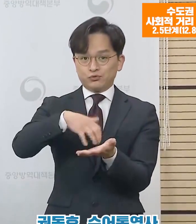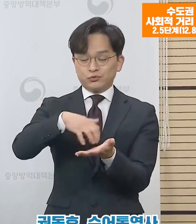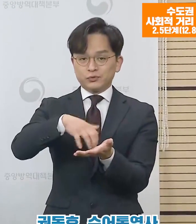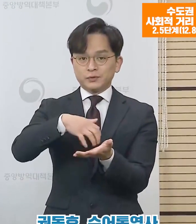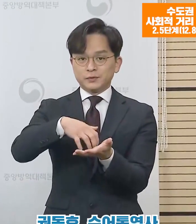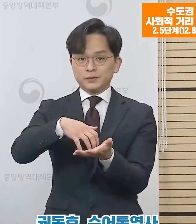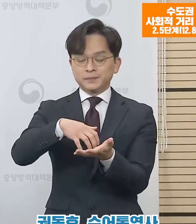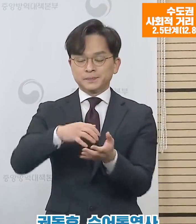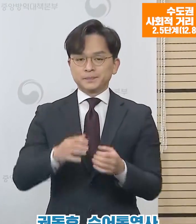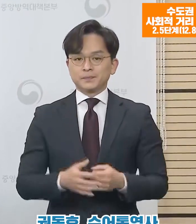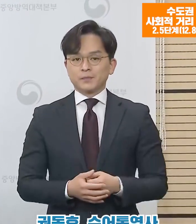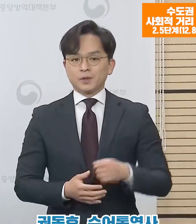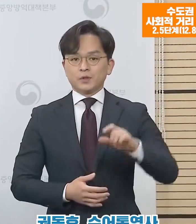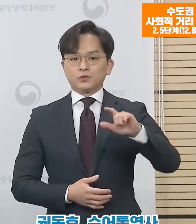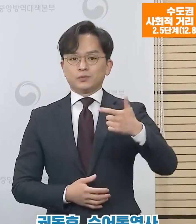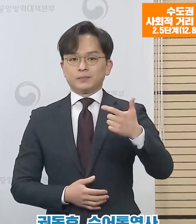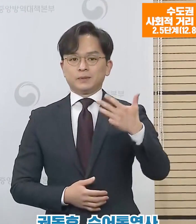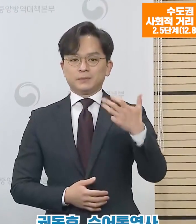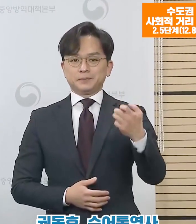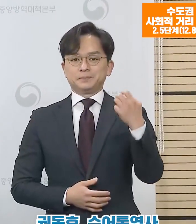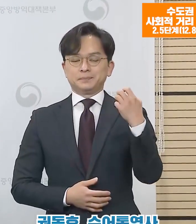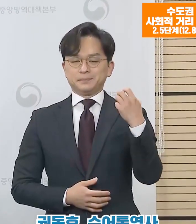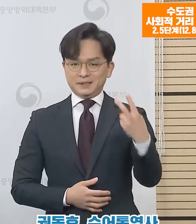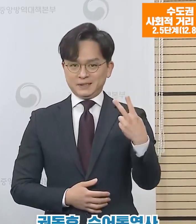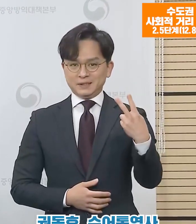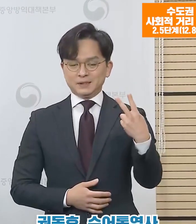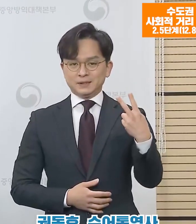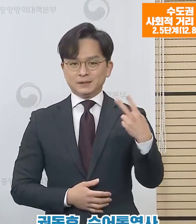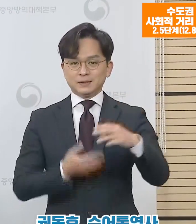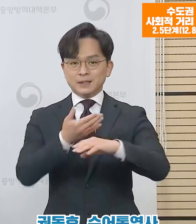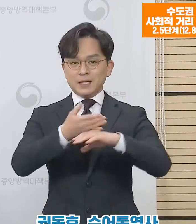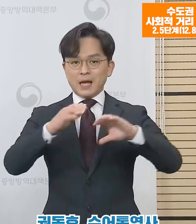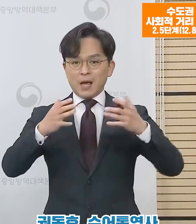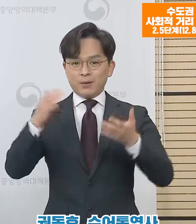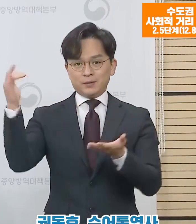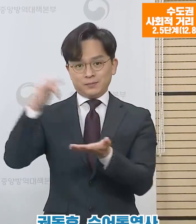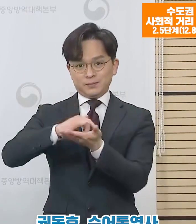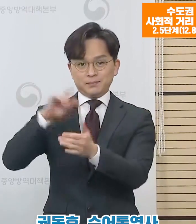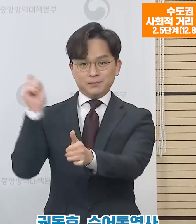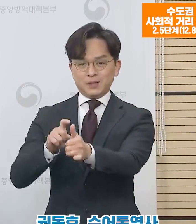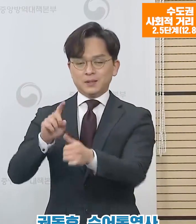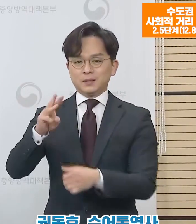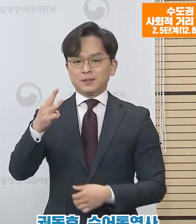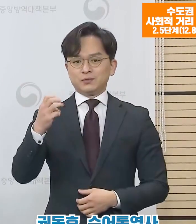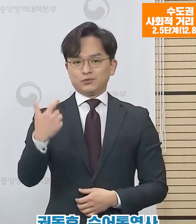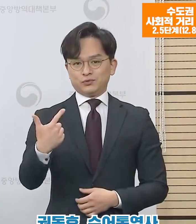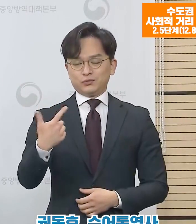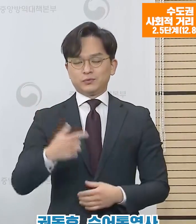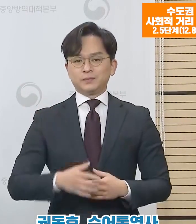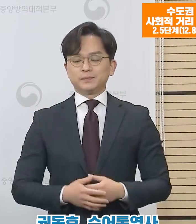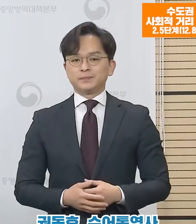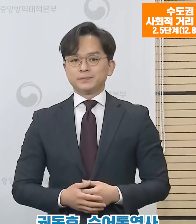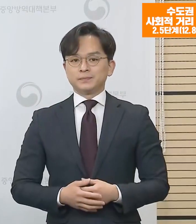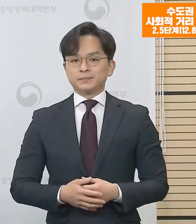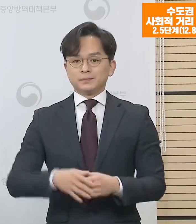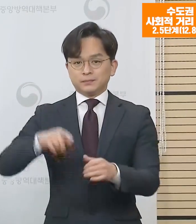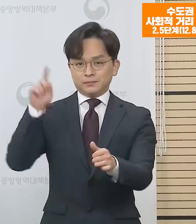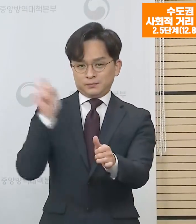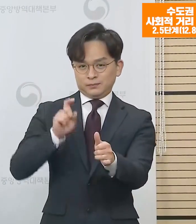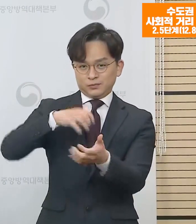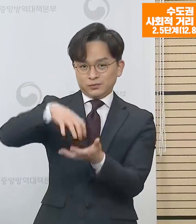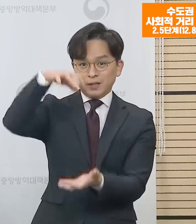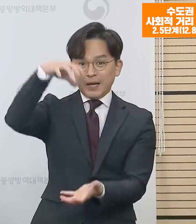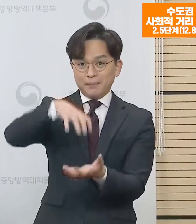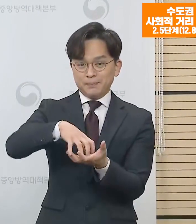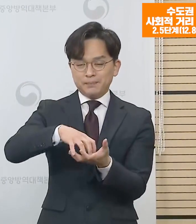신규 확진자 수는 682명이 확인되었고 해외 유입 사례는 36명이 확인되어 총 누적